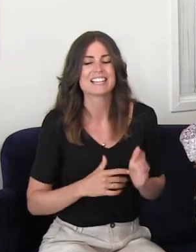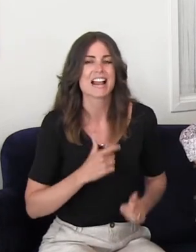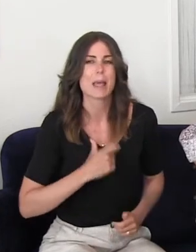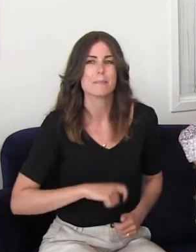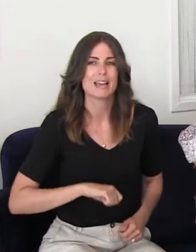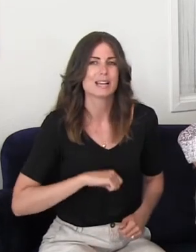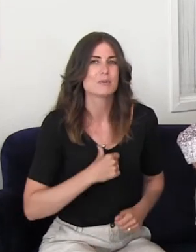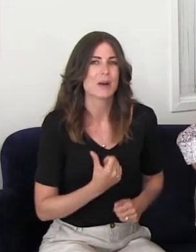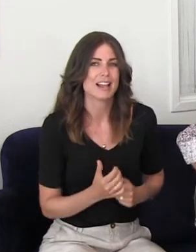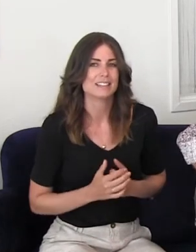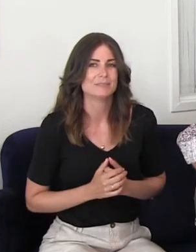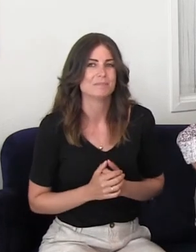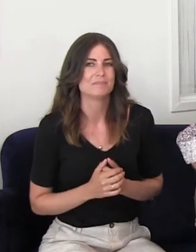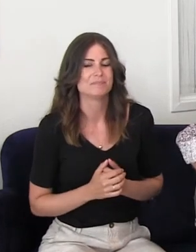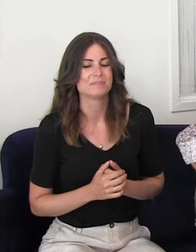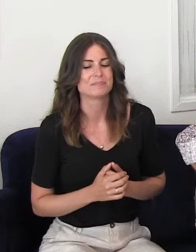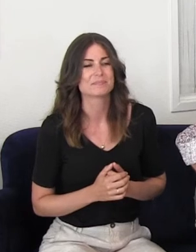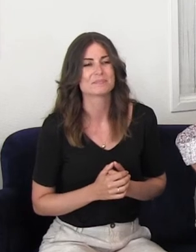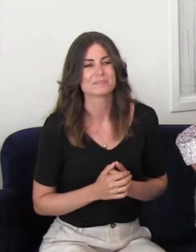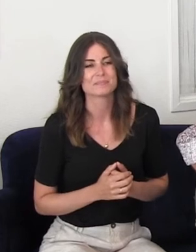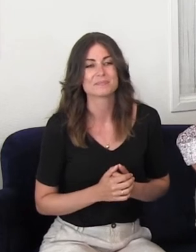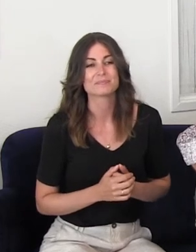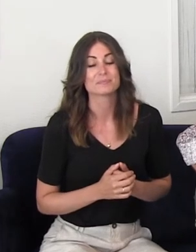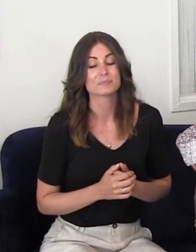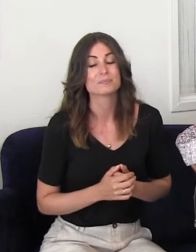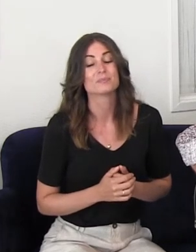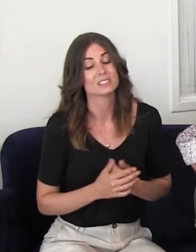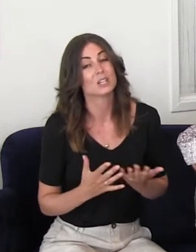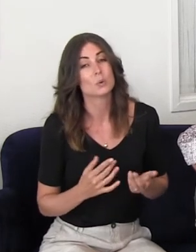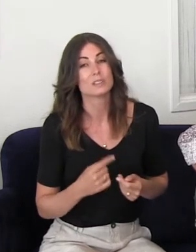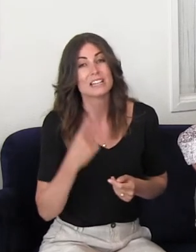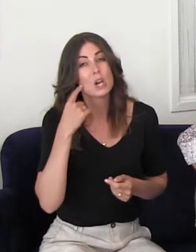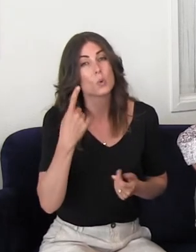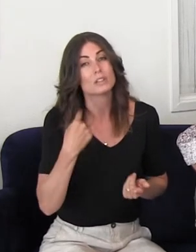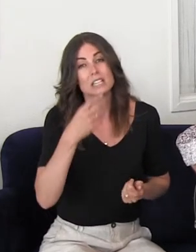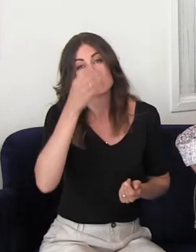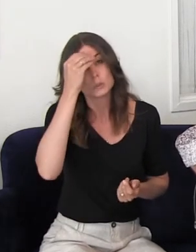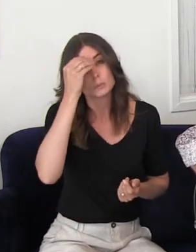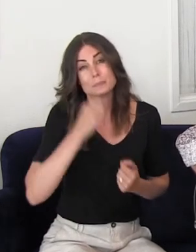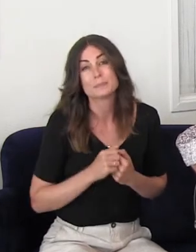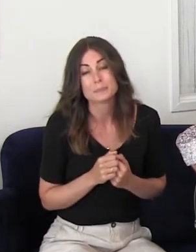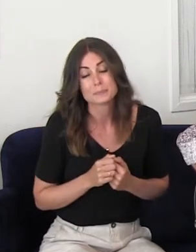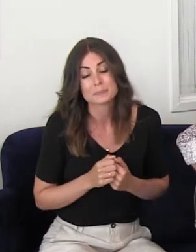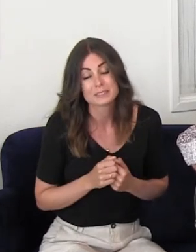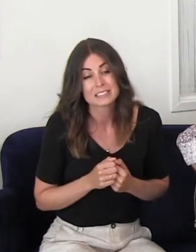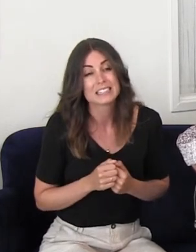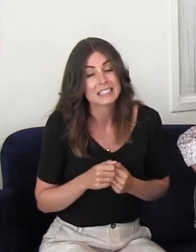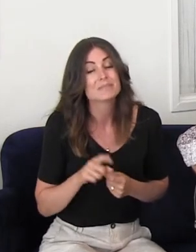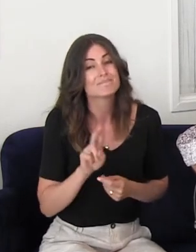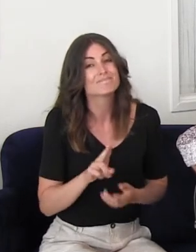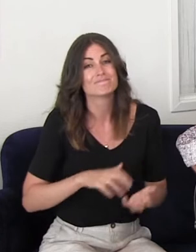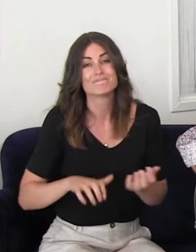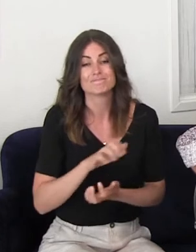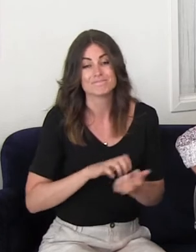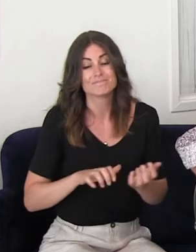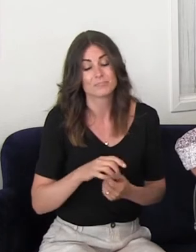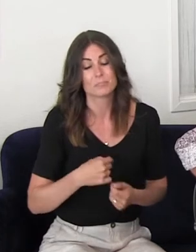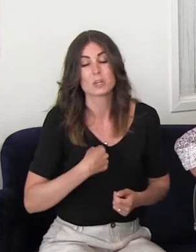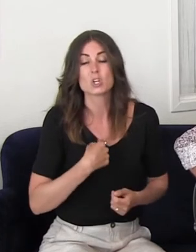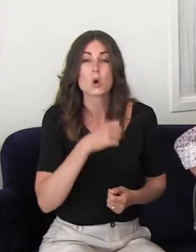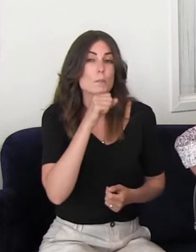Morfar till mig själv. Ja, det låter så skumt och det är